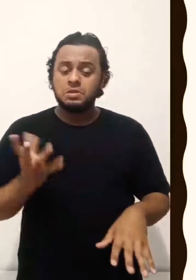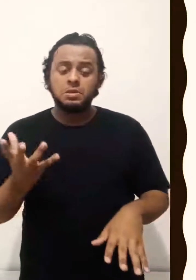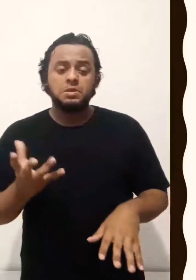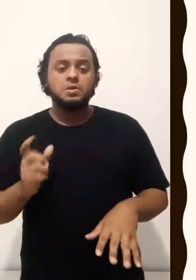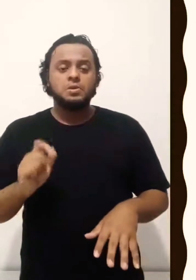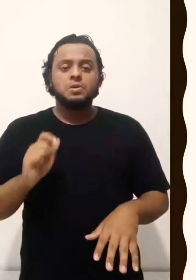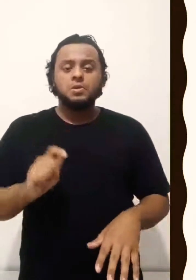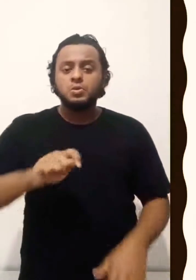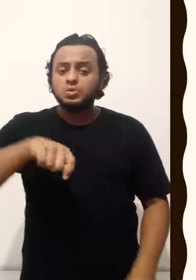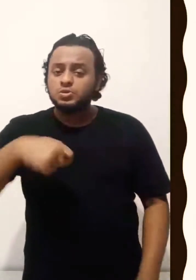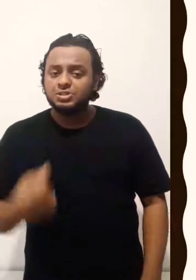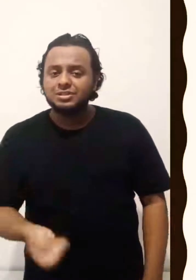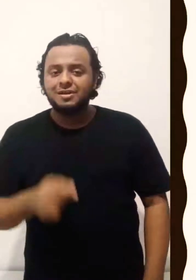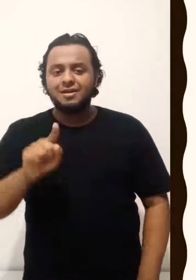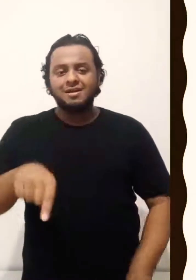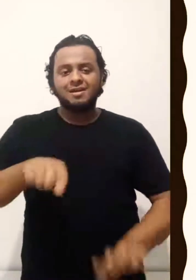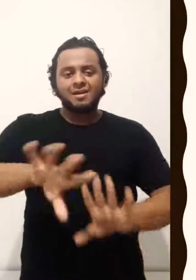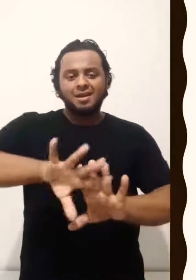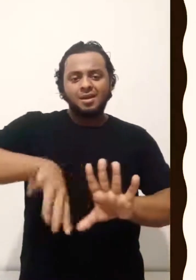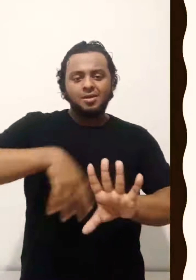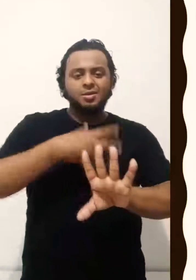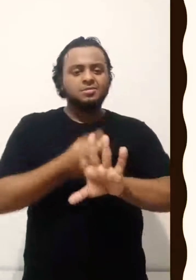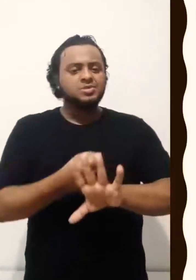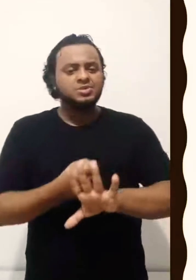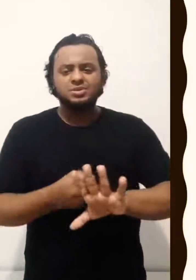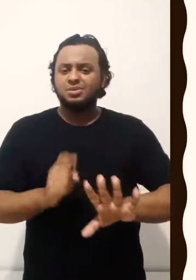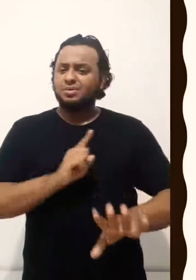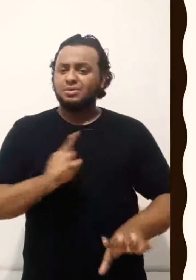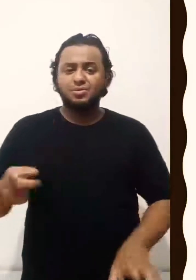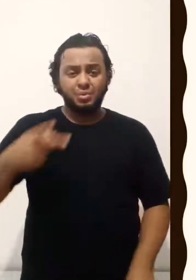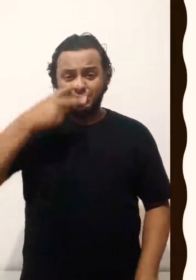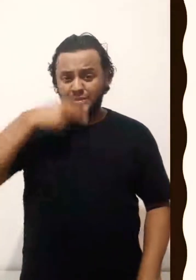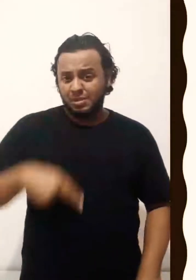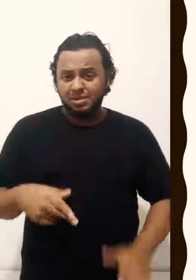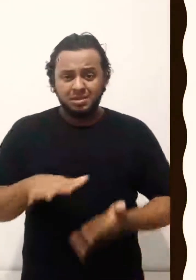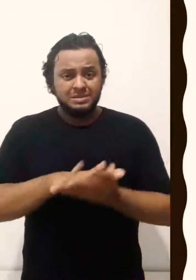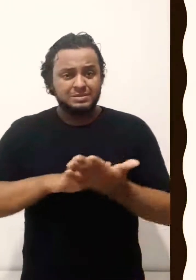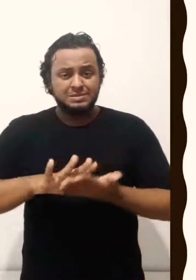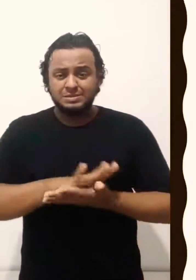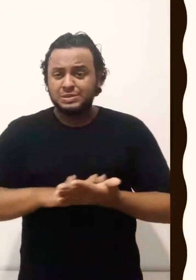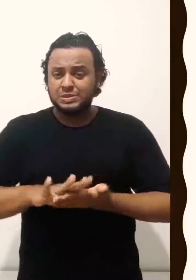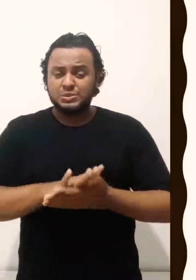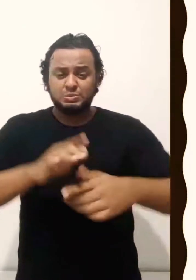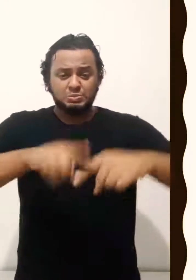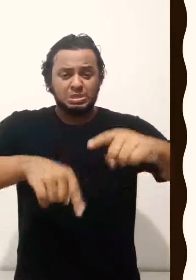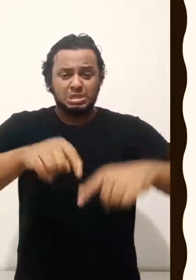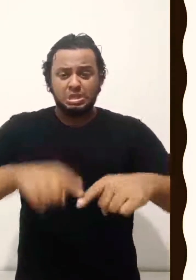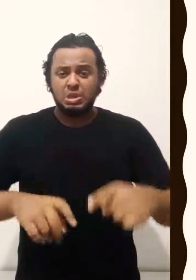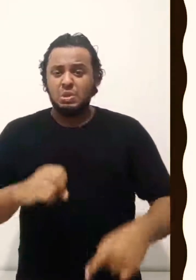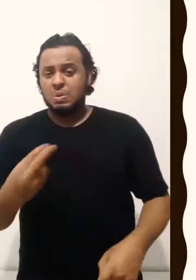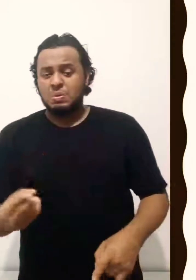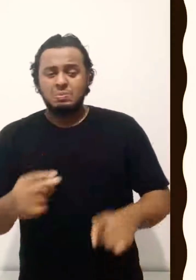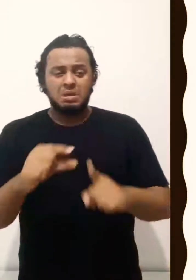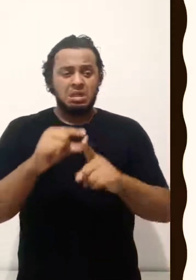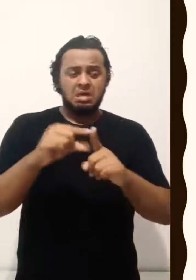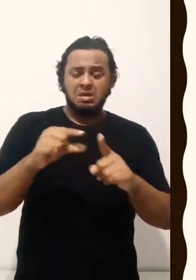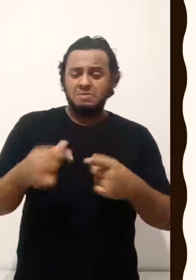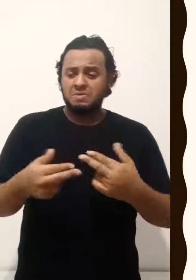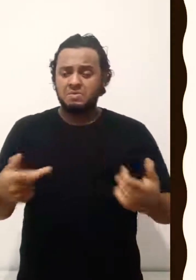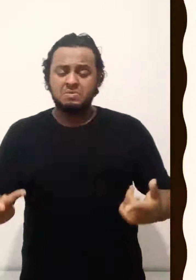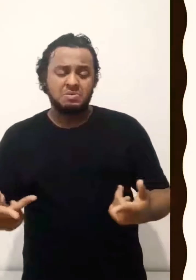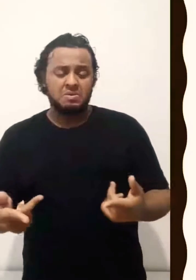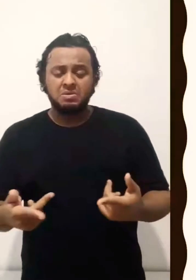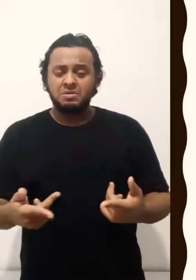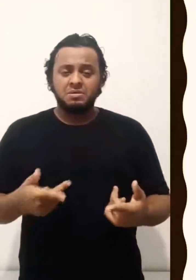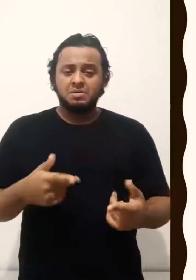vezes esses sinais são abstratos. Eles não se parecem em nada com o objeto ou com aquilo que